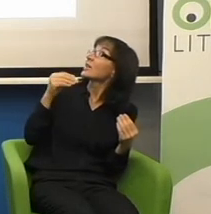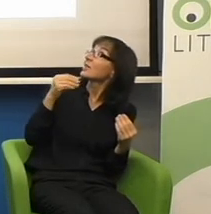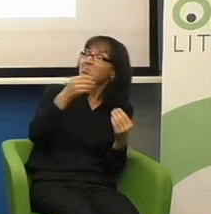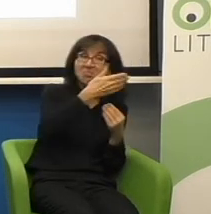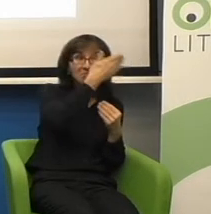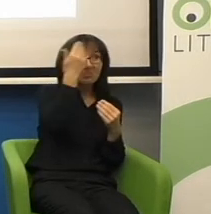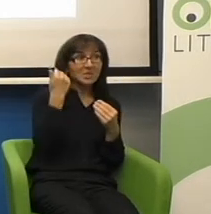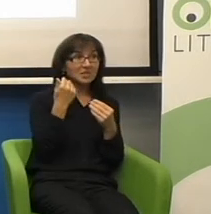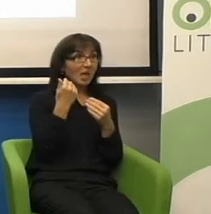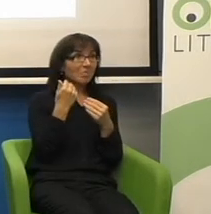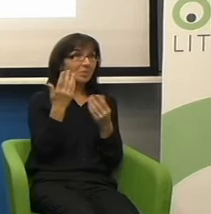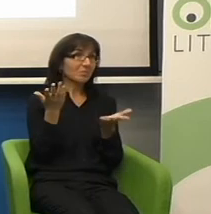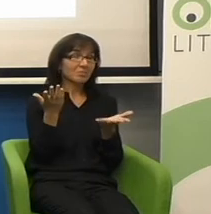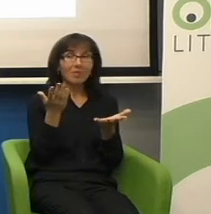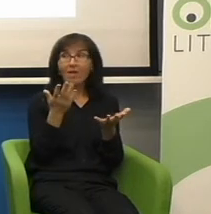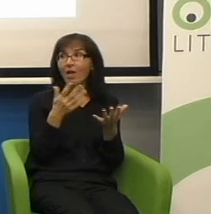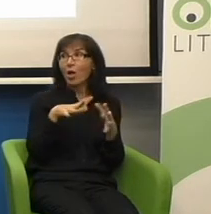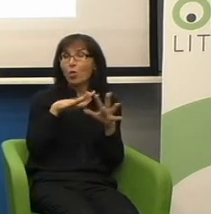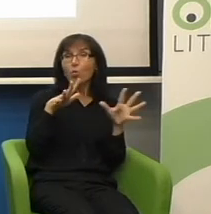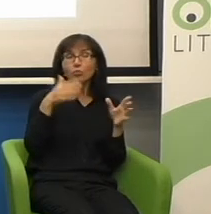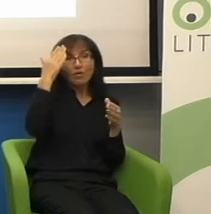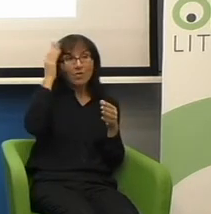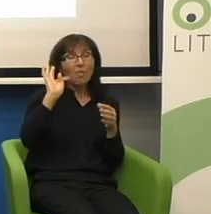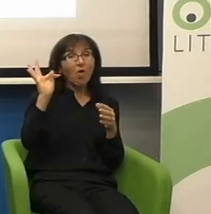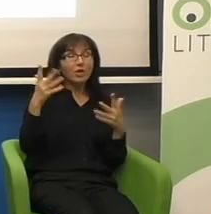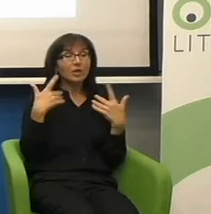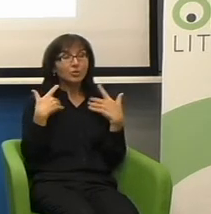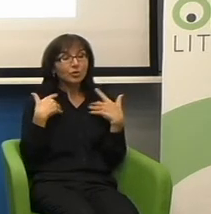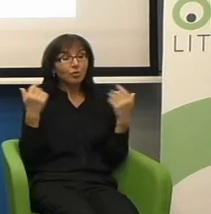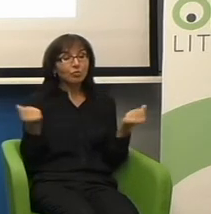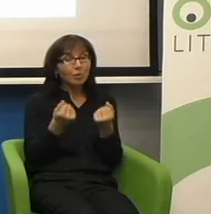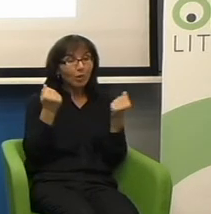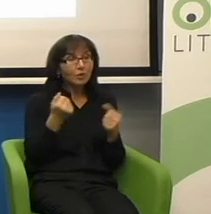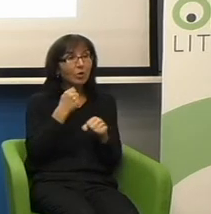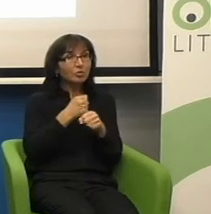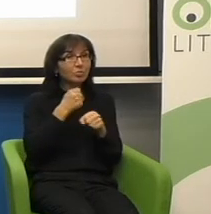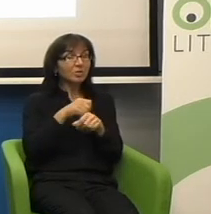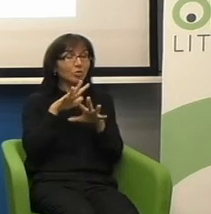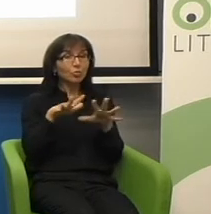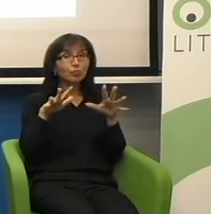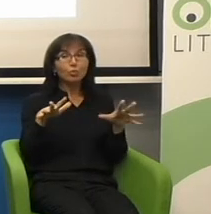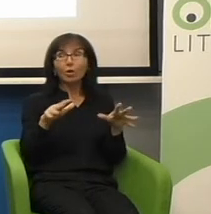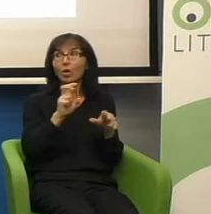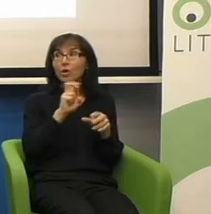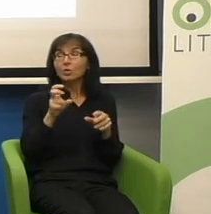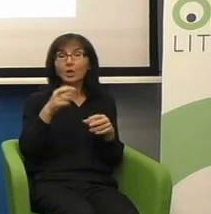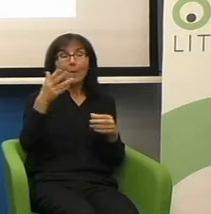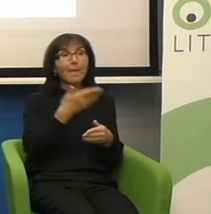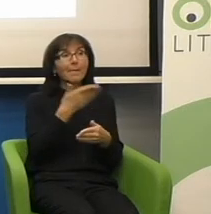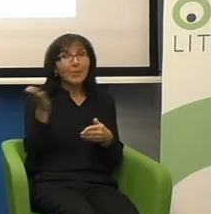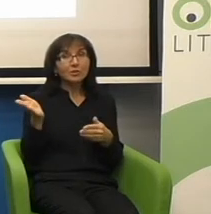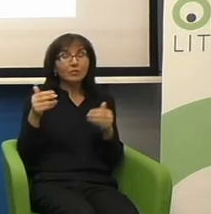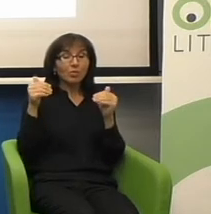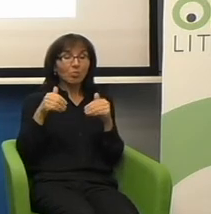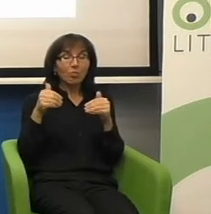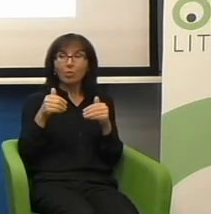nam się, że wiemy o jej życiu, o jej działalności dość dużo. Czy Państwo bylibyście skłonni